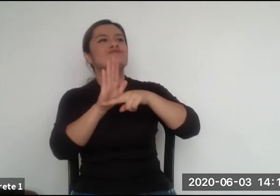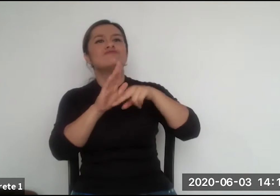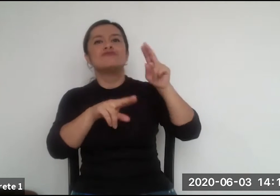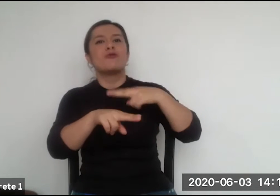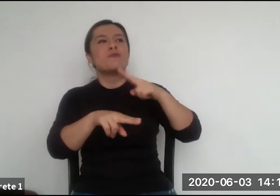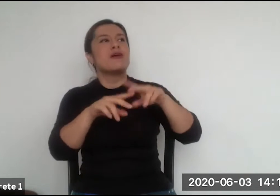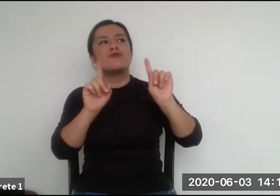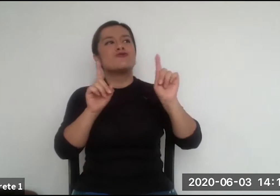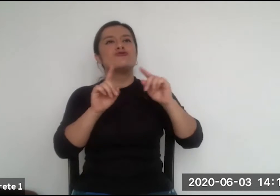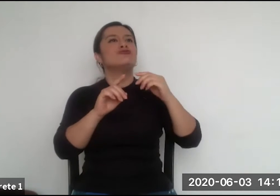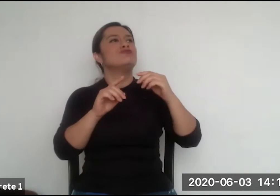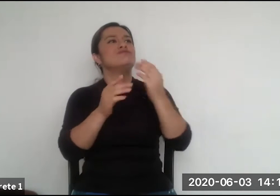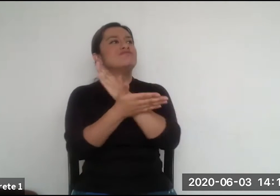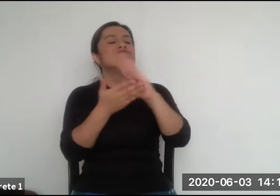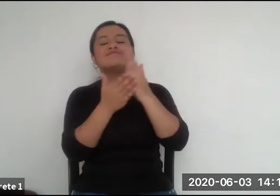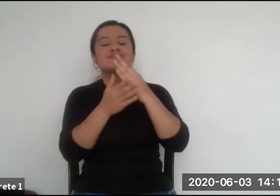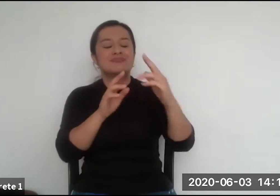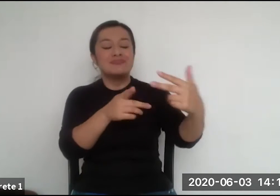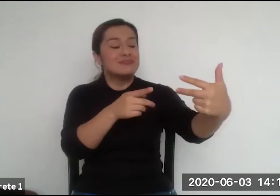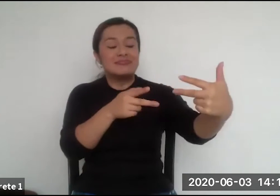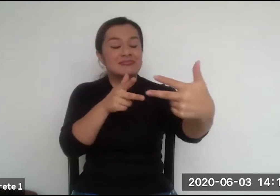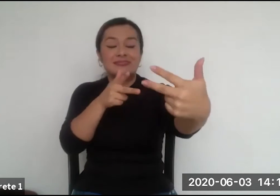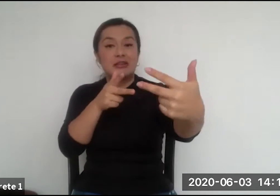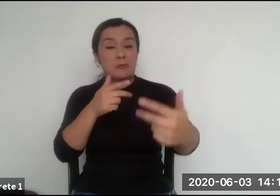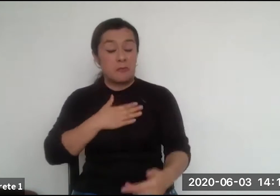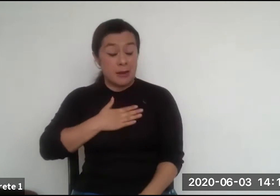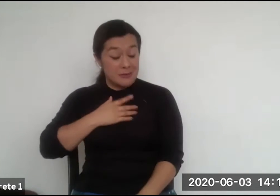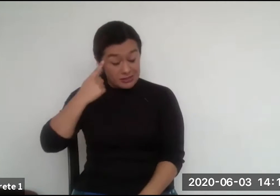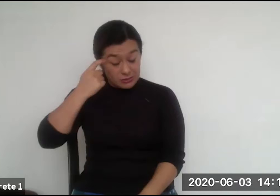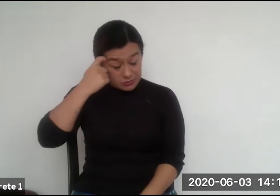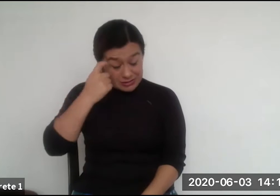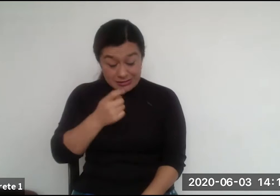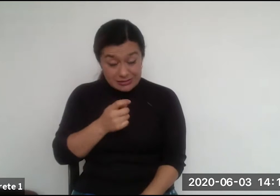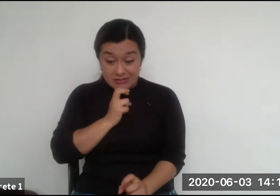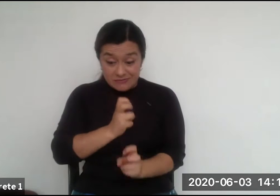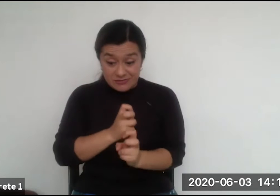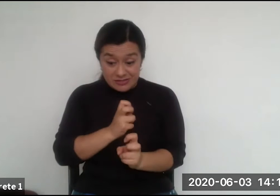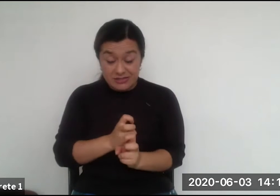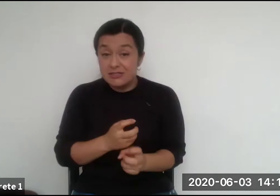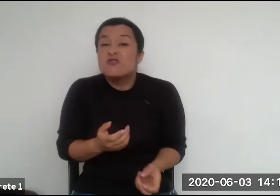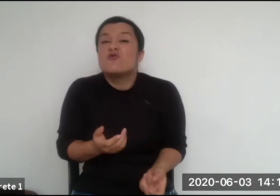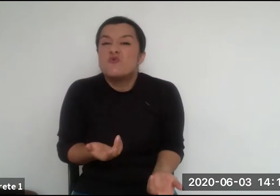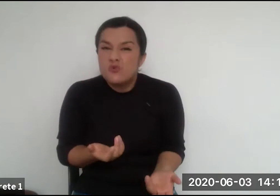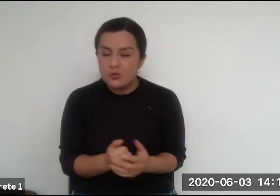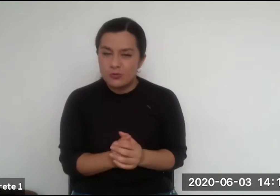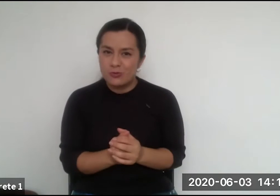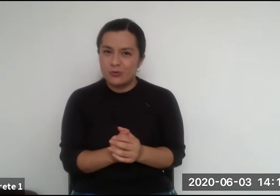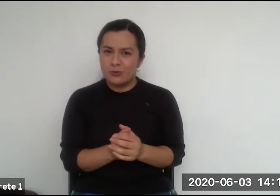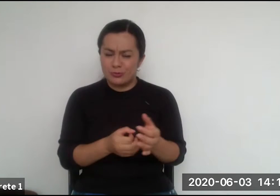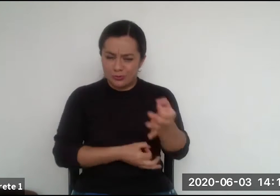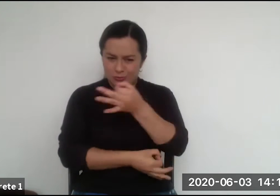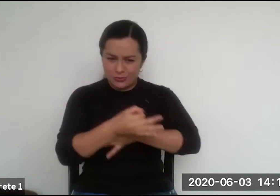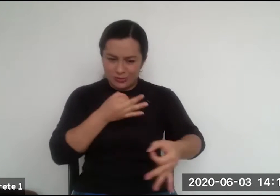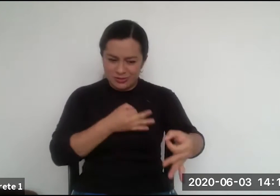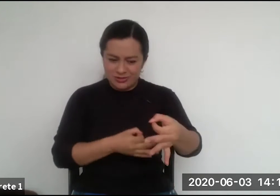para mí es un reto, no sé cómo se podría construir esa empatía radical